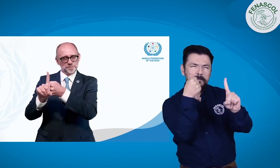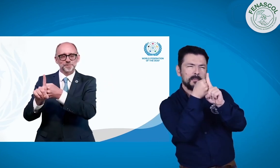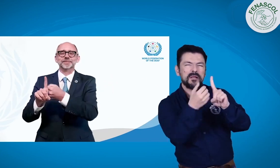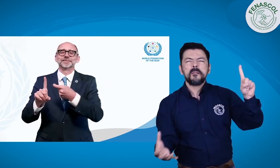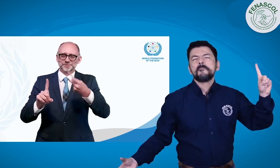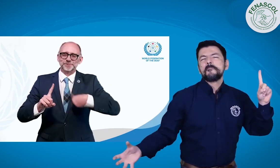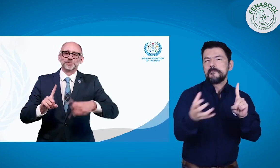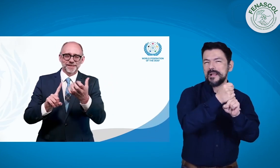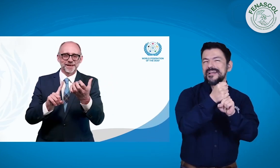estos objetivos.